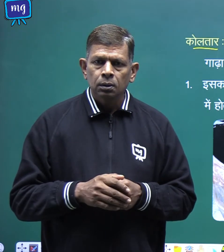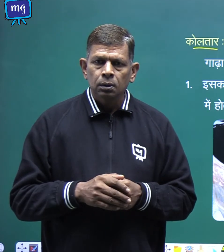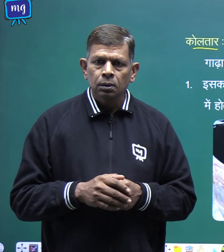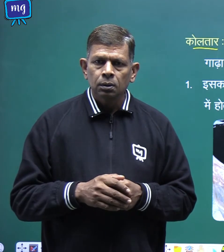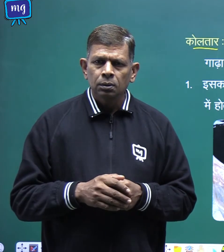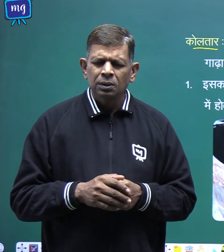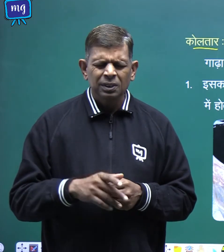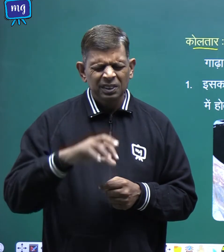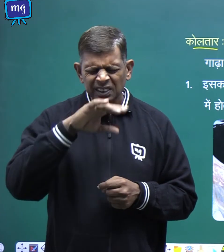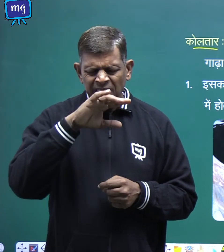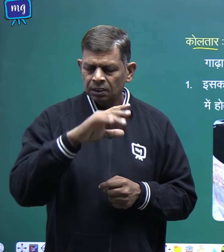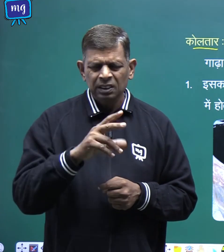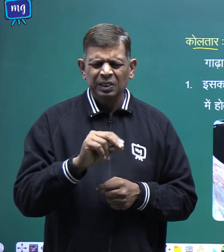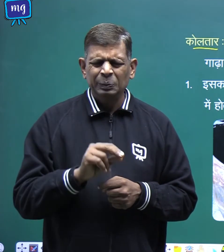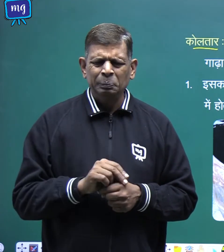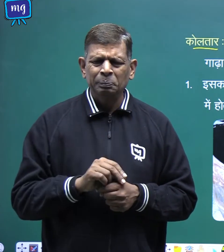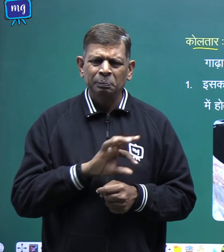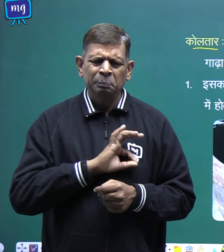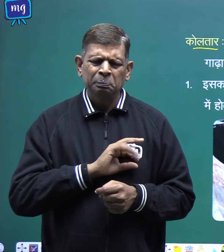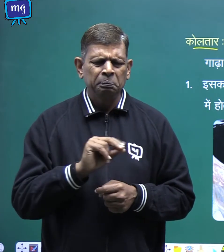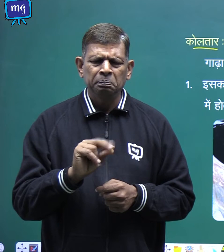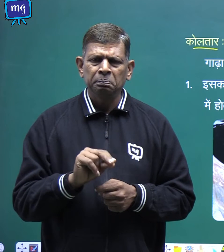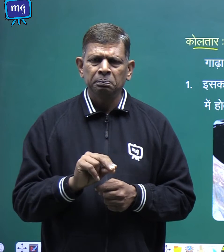अप्रिय गंध वाला